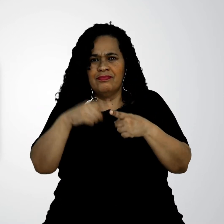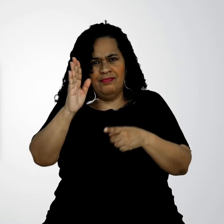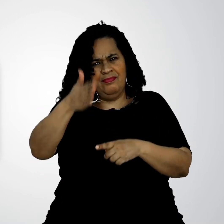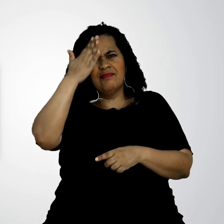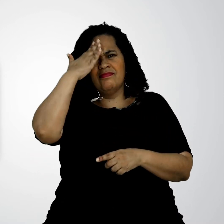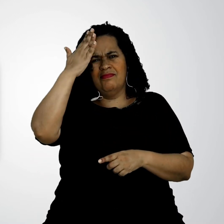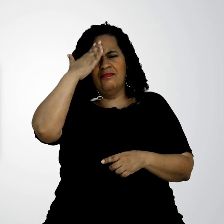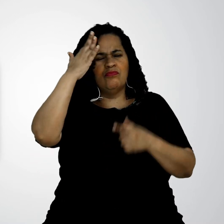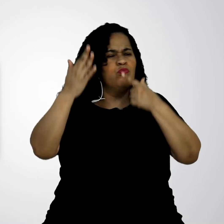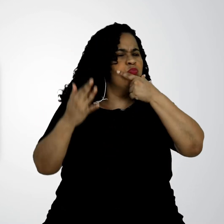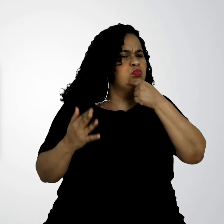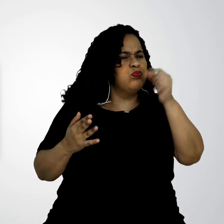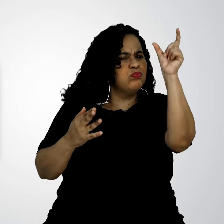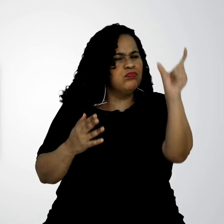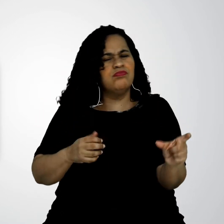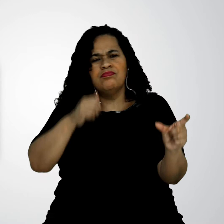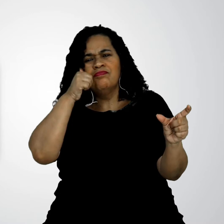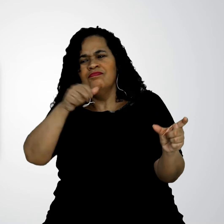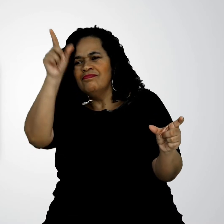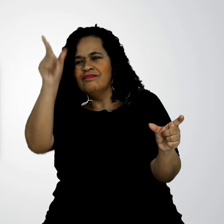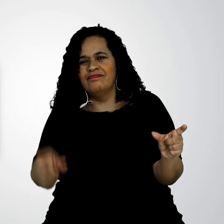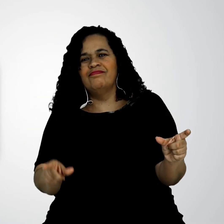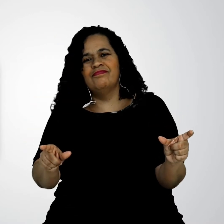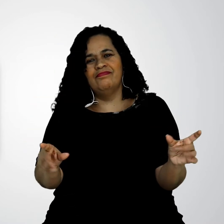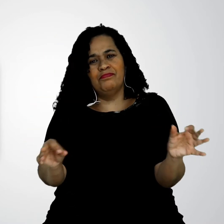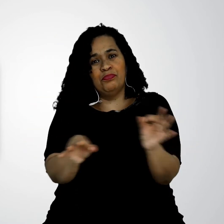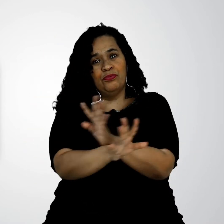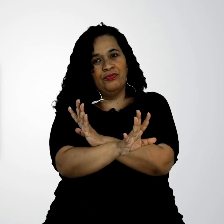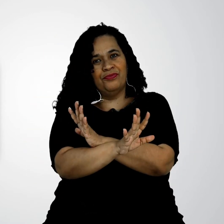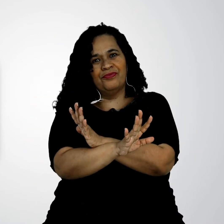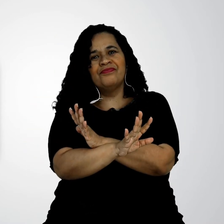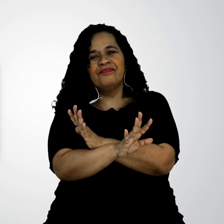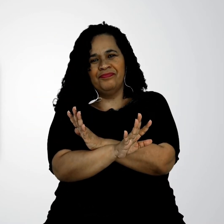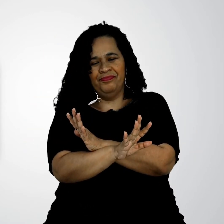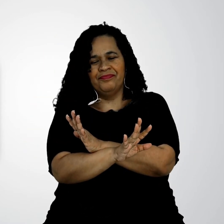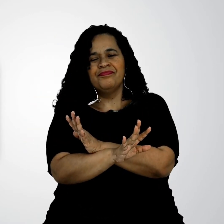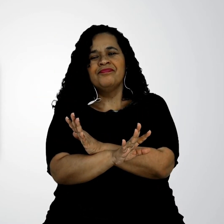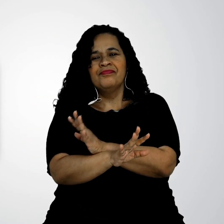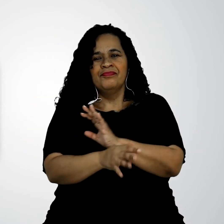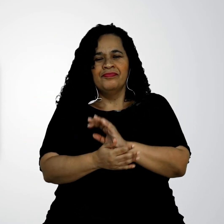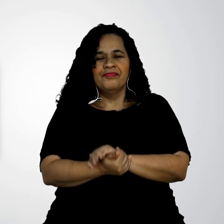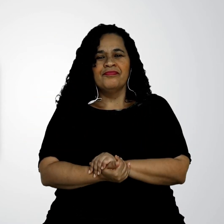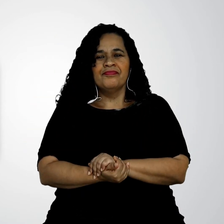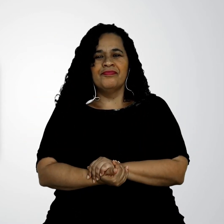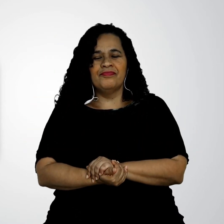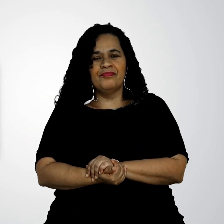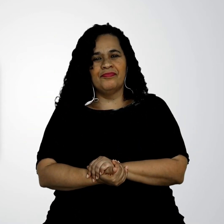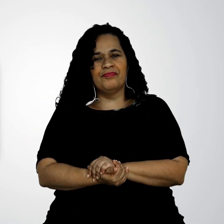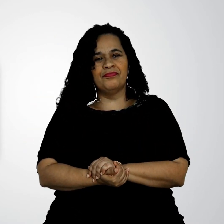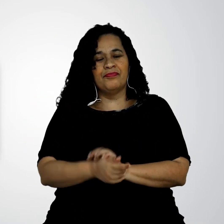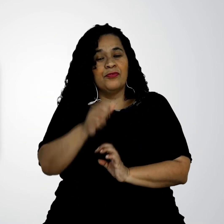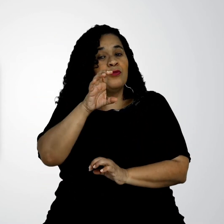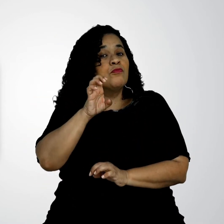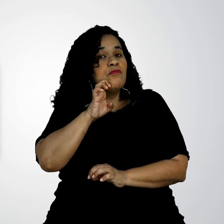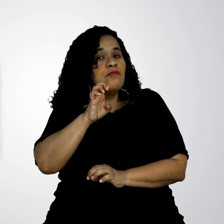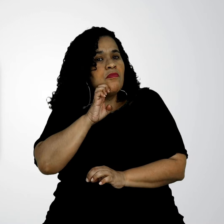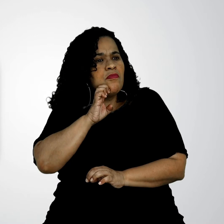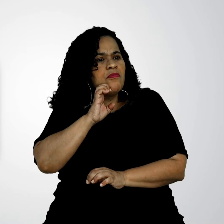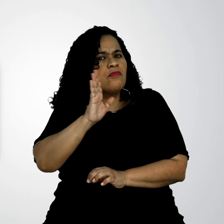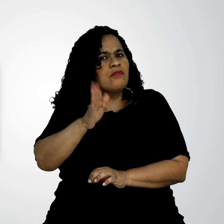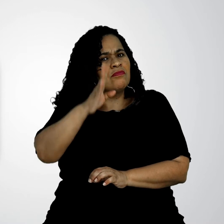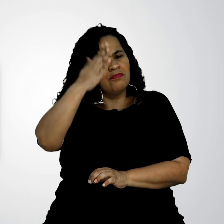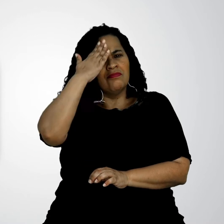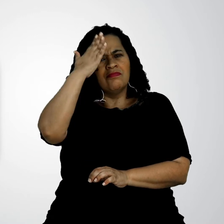Né? Lembrando da promessa que Deus faz ali de evangelho redentor, de um ser que viria para redimir, e ela entende que seria homem, né?